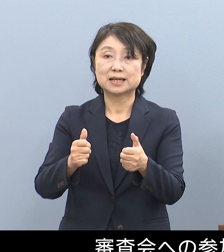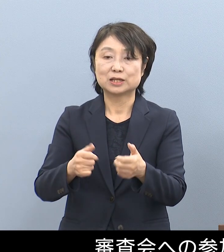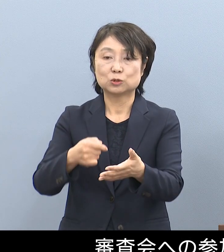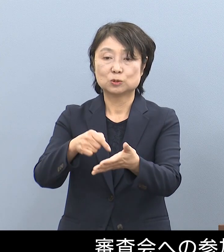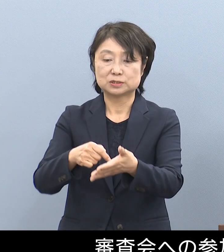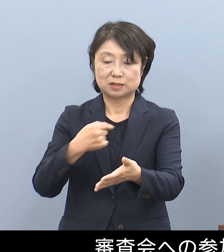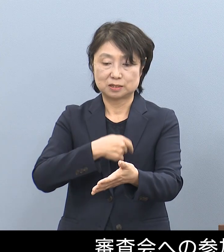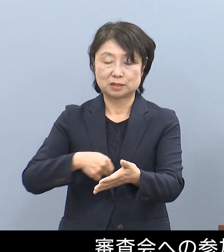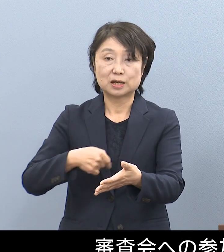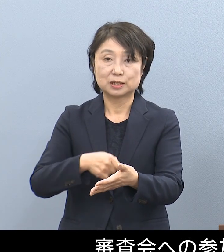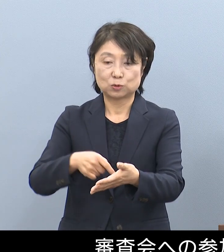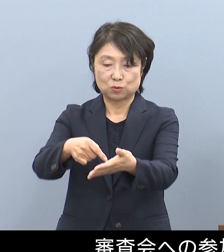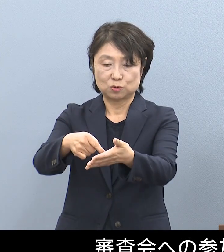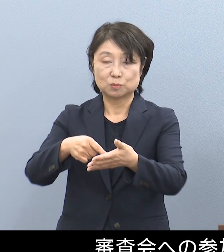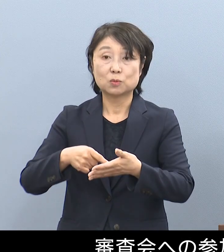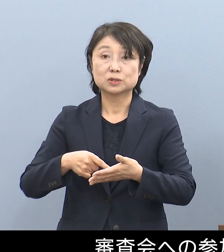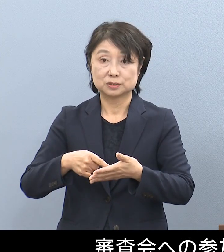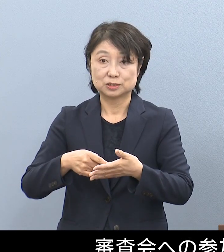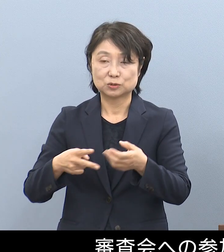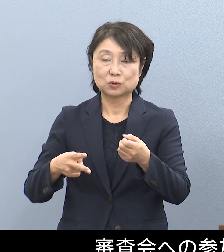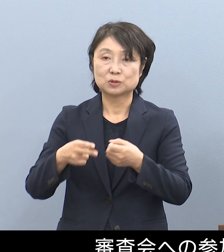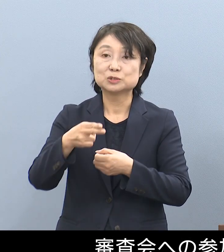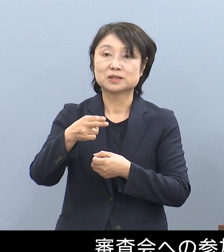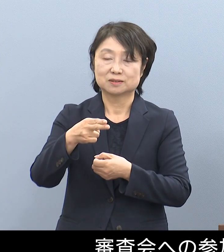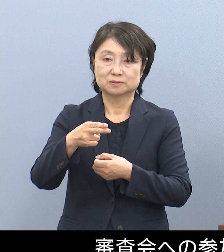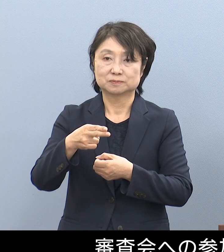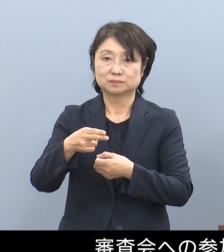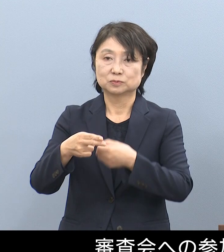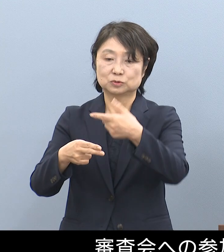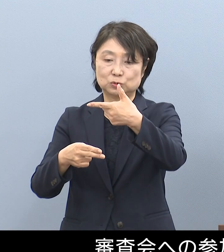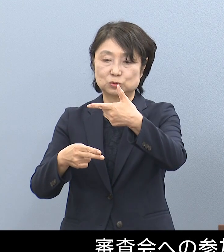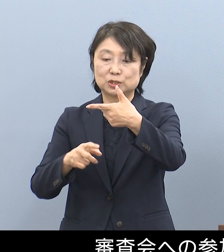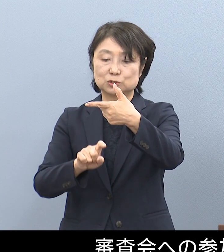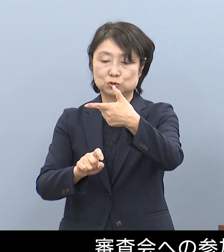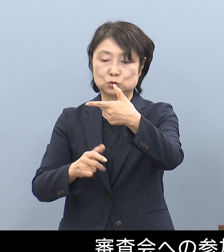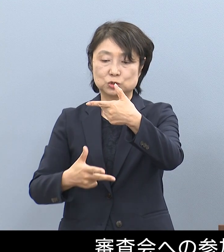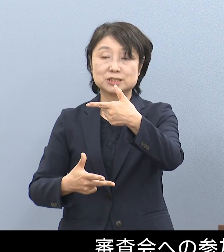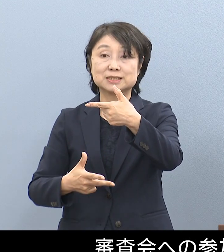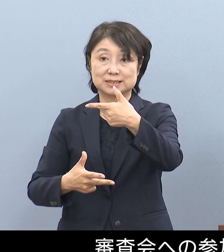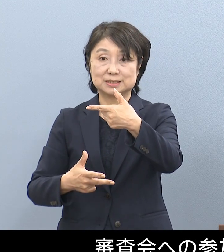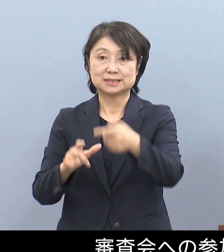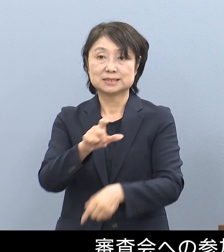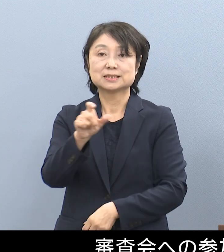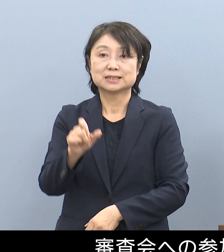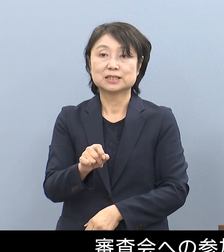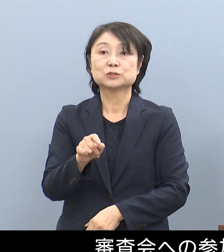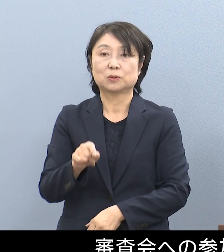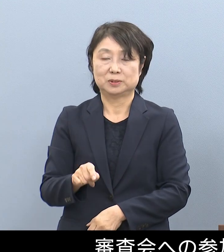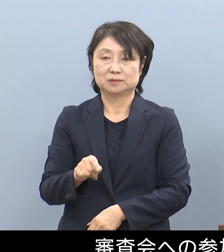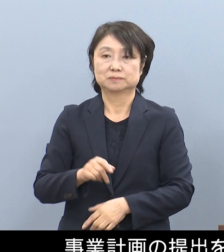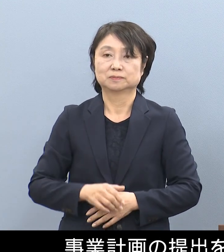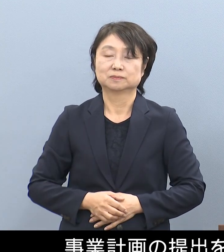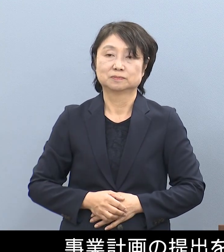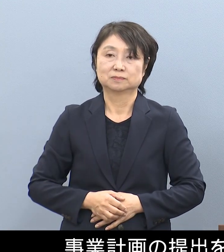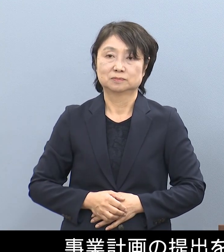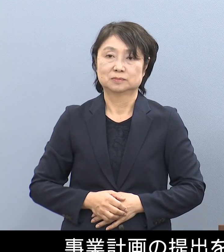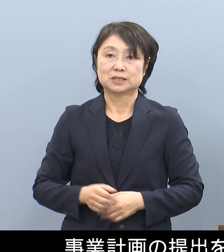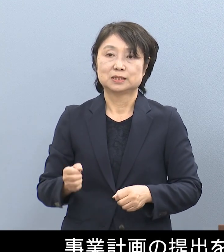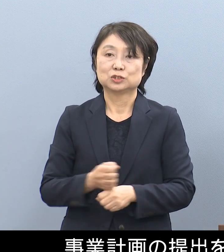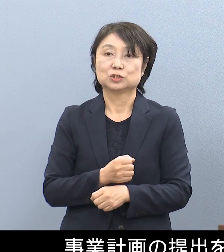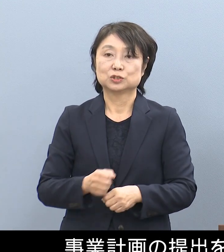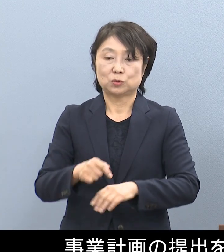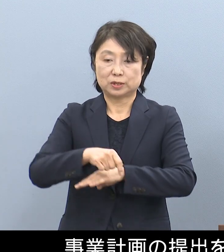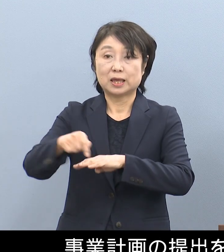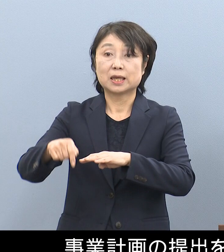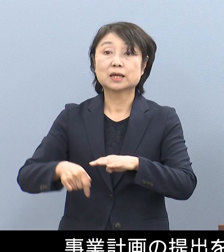向申請申し出書の提出期限を6月17日月曜日、事業計画